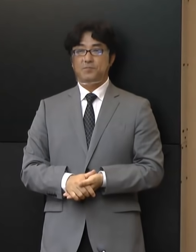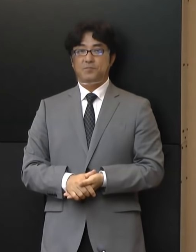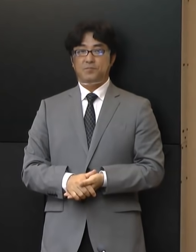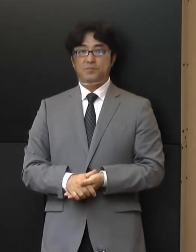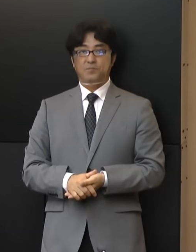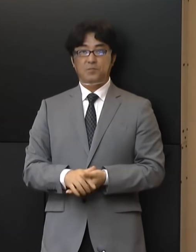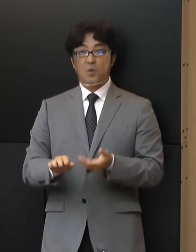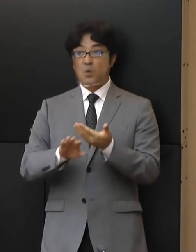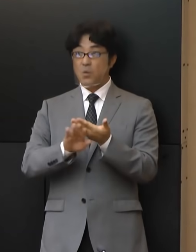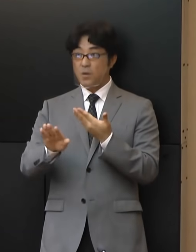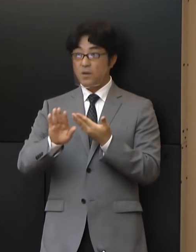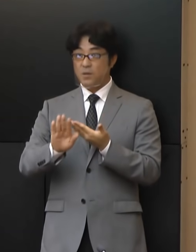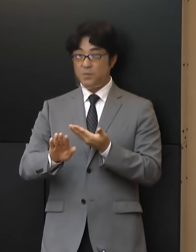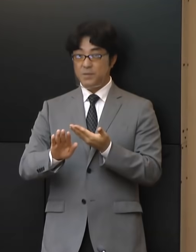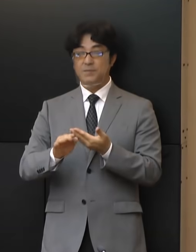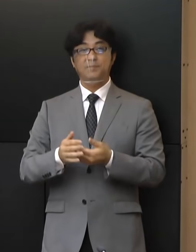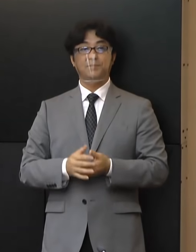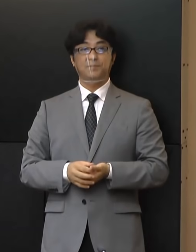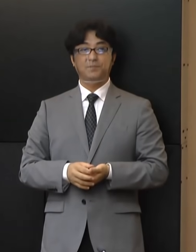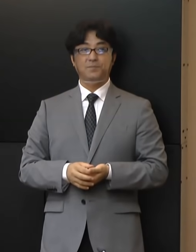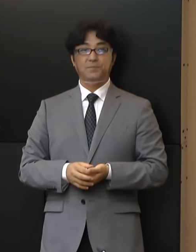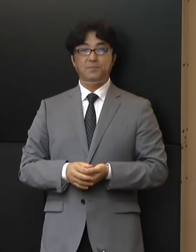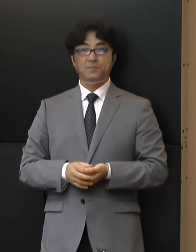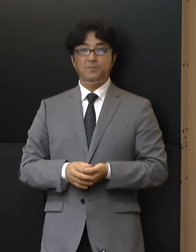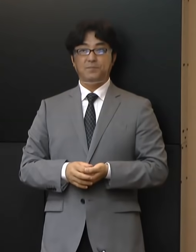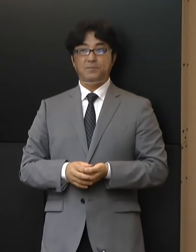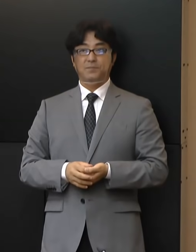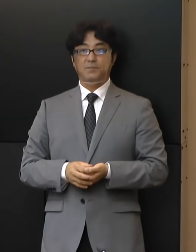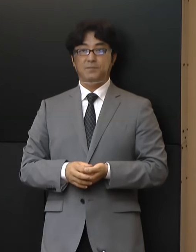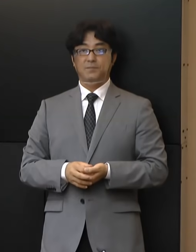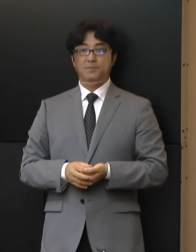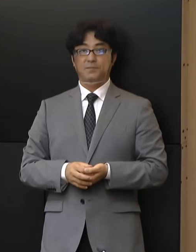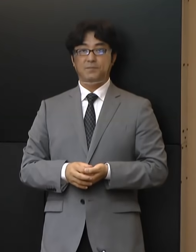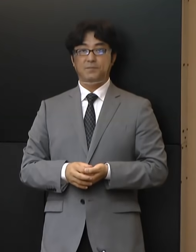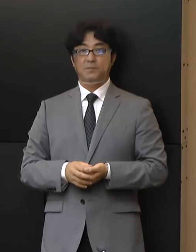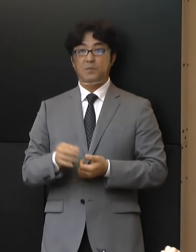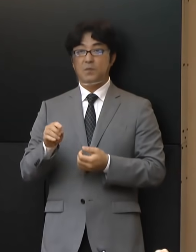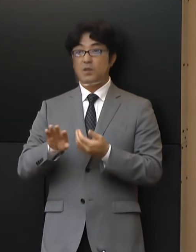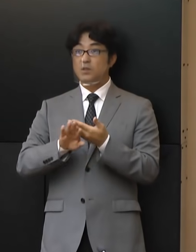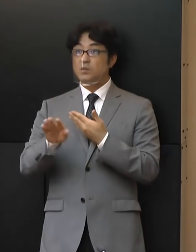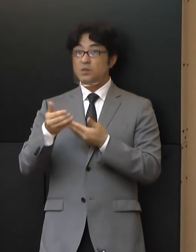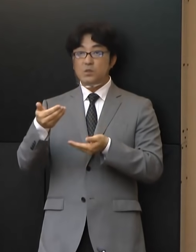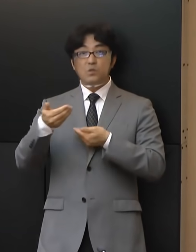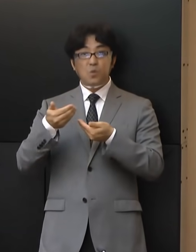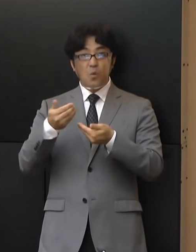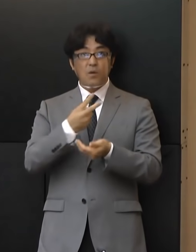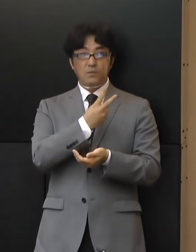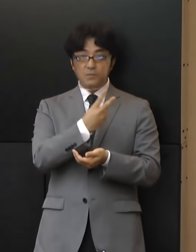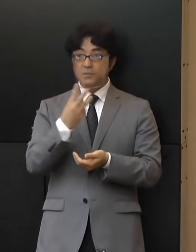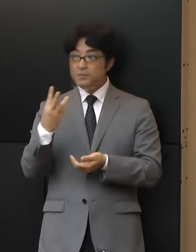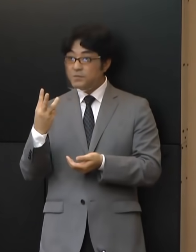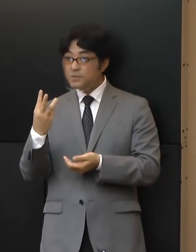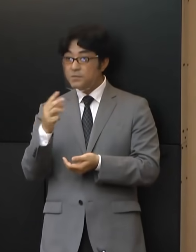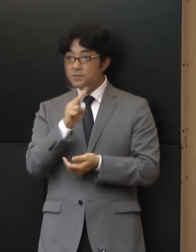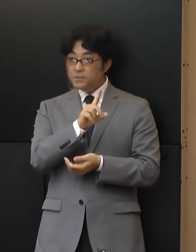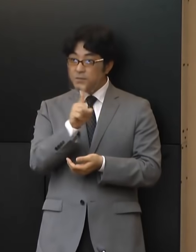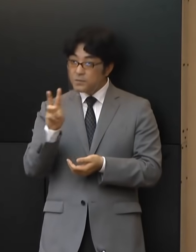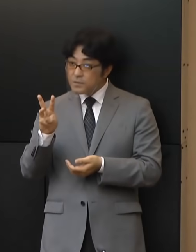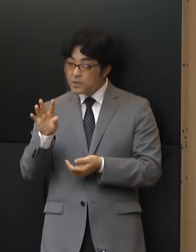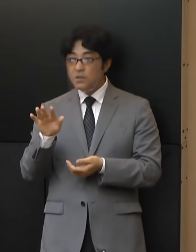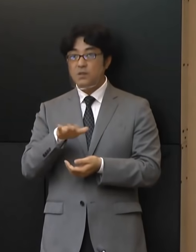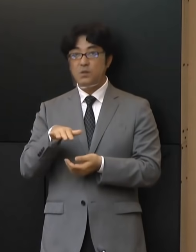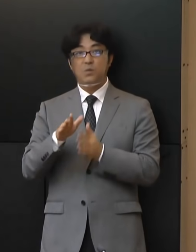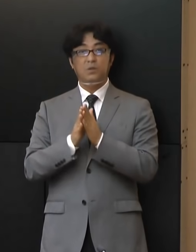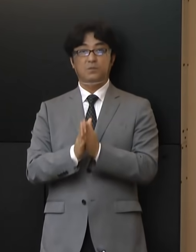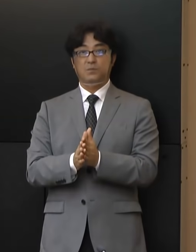では他の社の皆様から質問をお受けいたします。質問はあと 2,3 問でお願いしたいと思います。よろしくお願いいたします。質